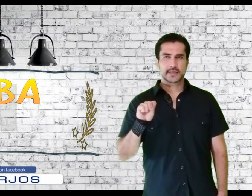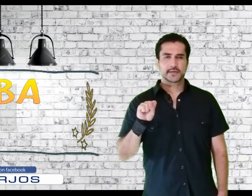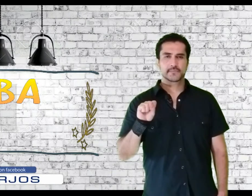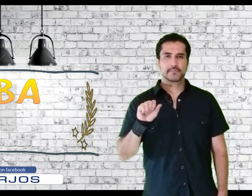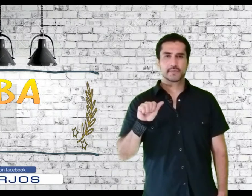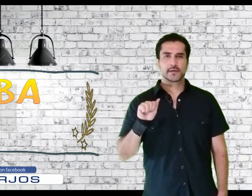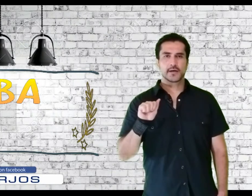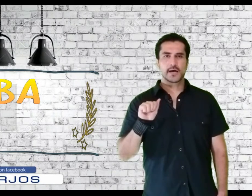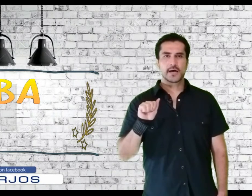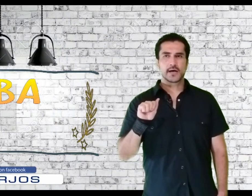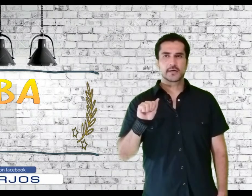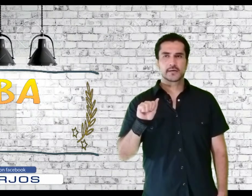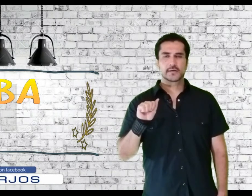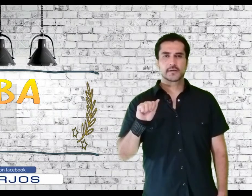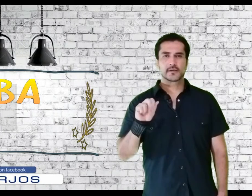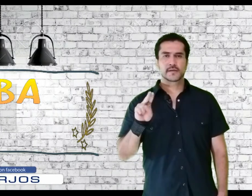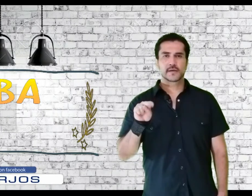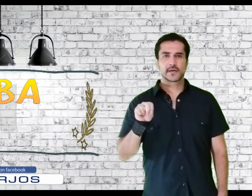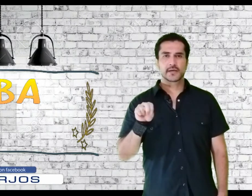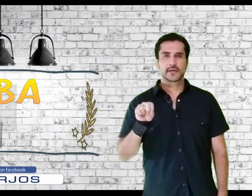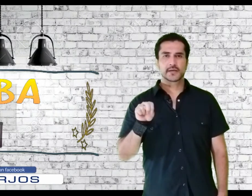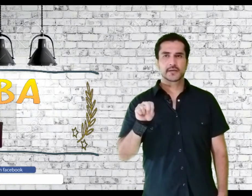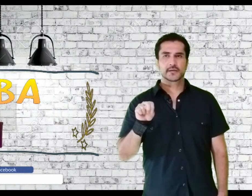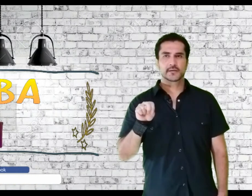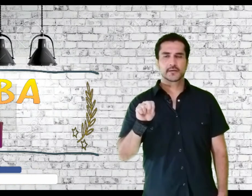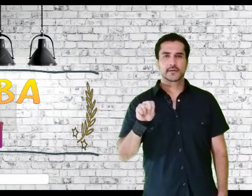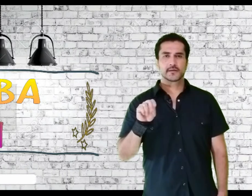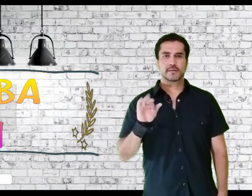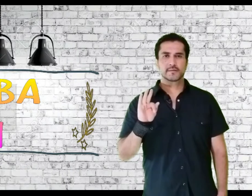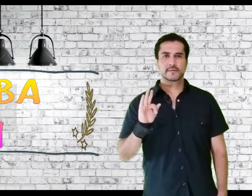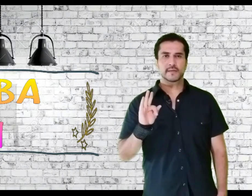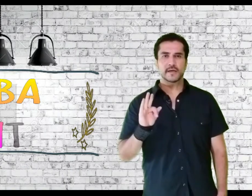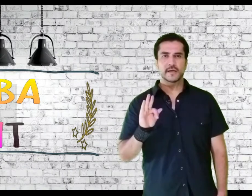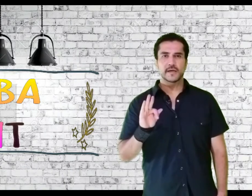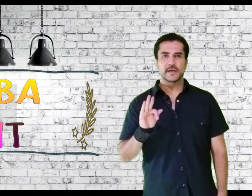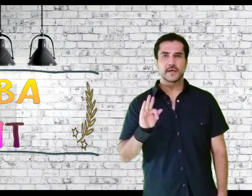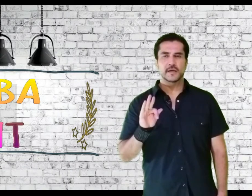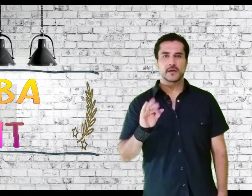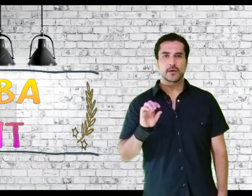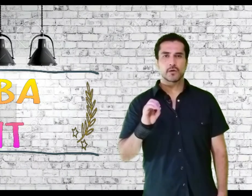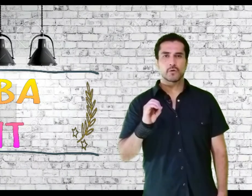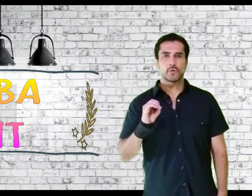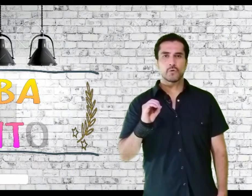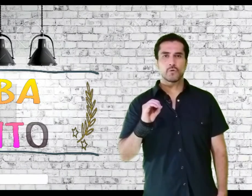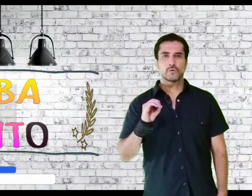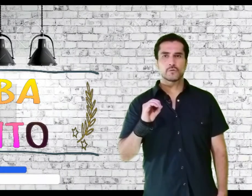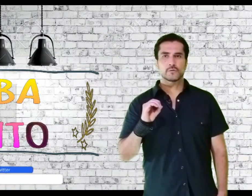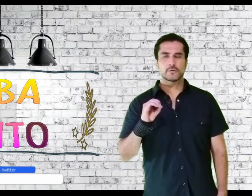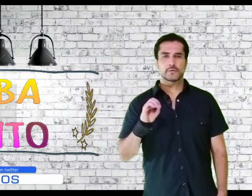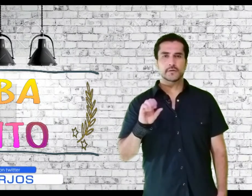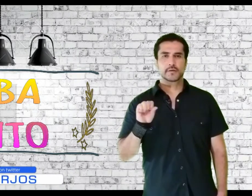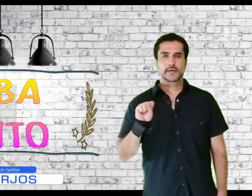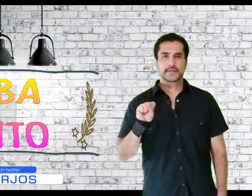S, A, N, T, O,